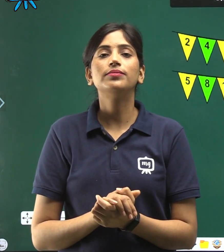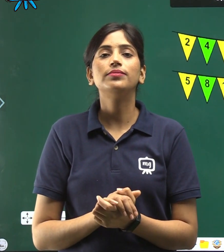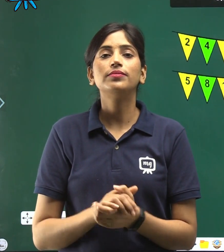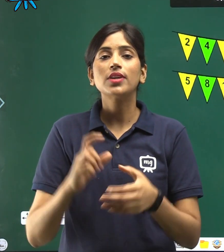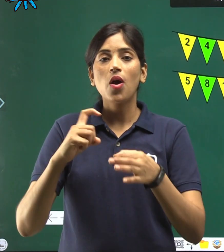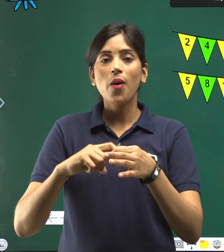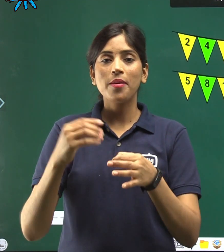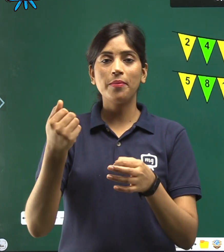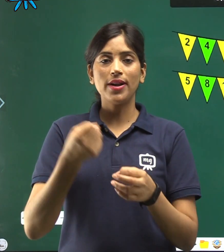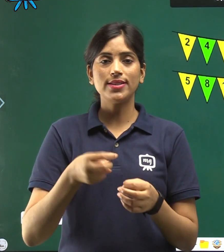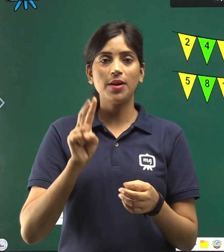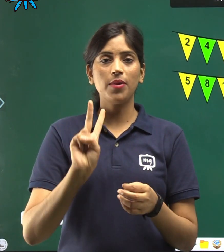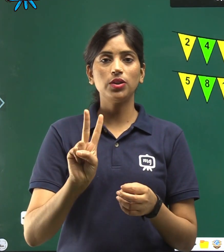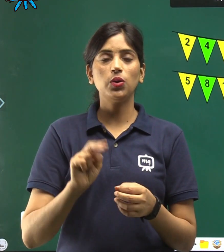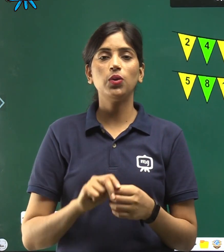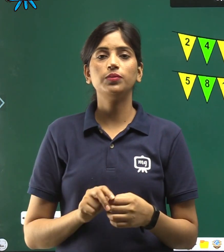प्रश्न नंबर 2,